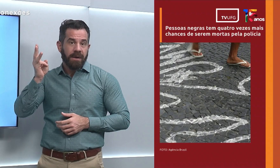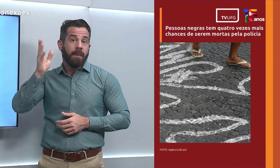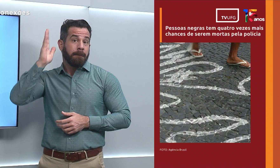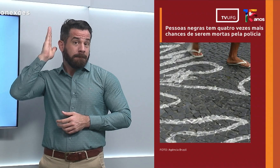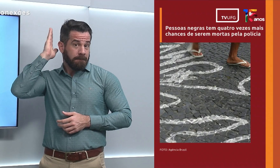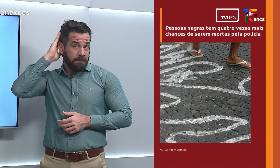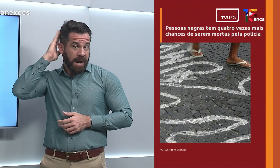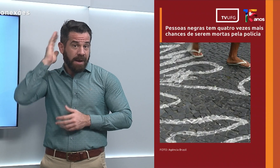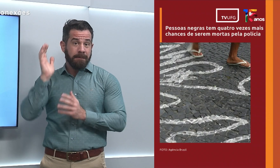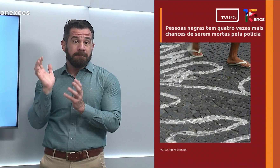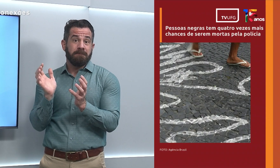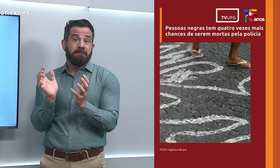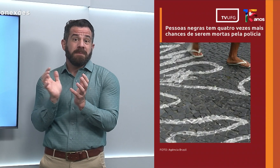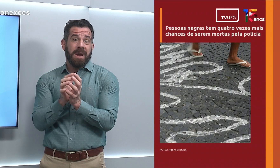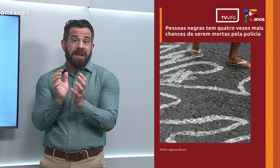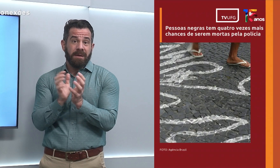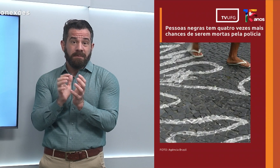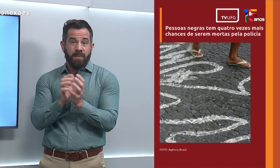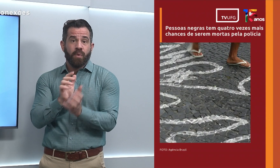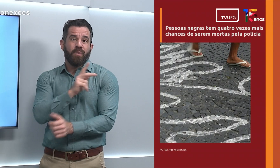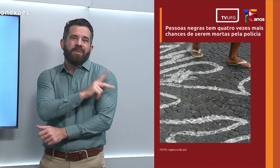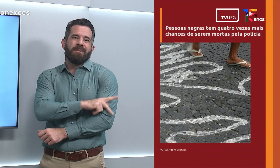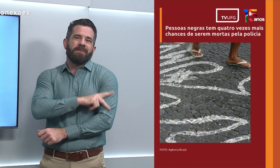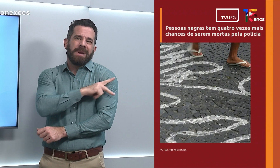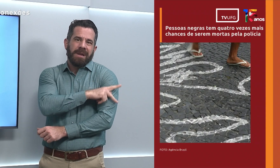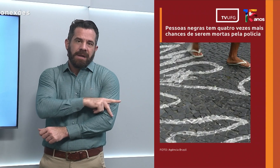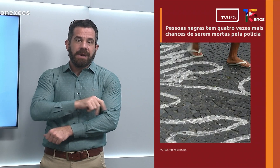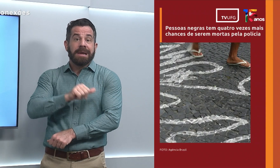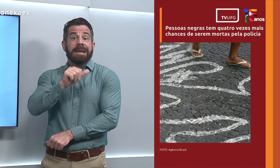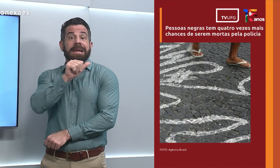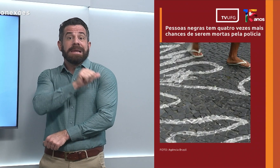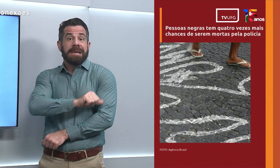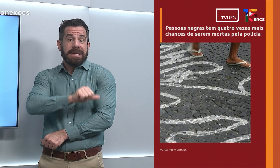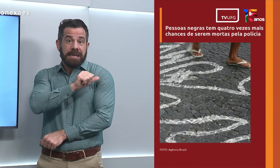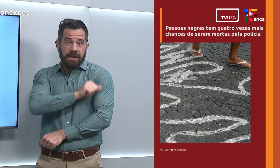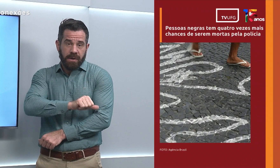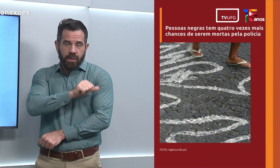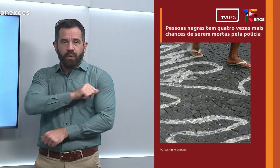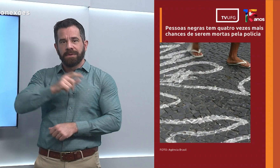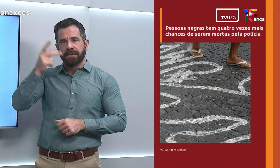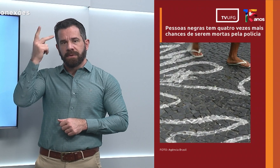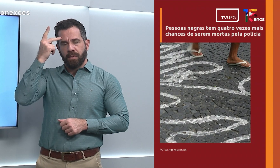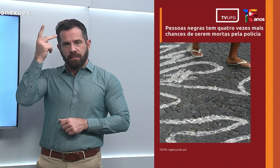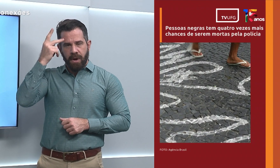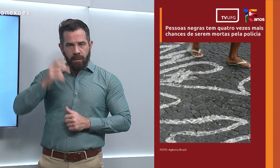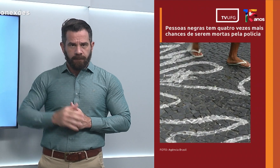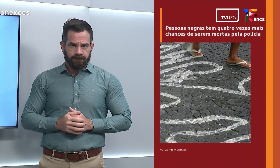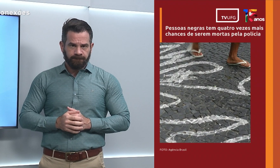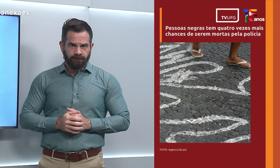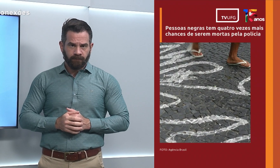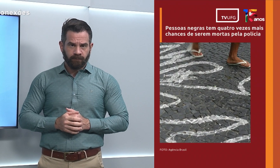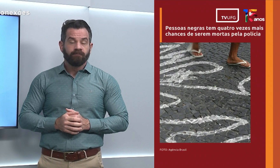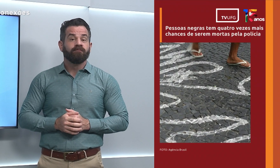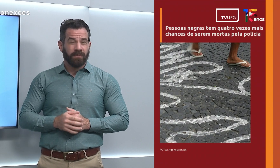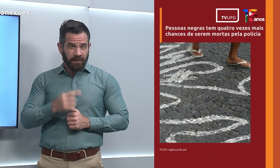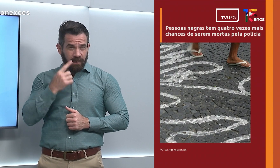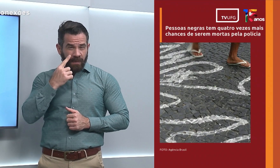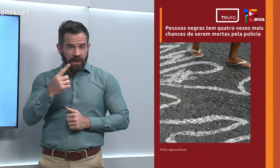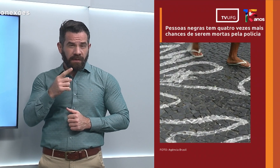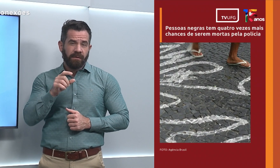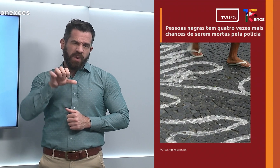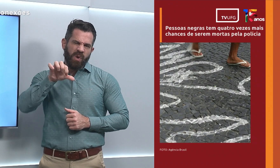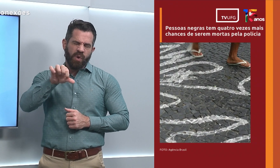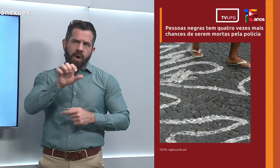Pará, Pernambuco, Piauí, Rio de Janeiro e São Paulo. Bom, essas